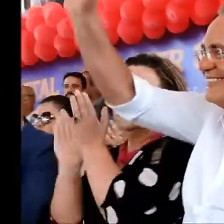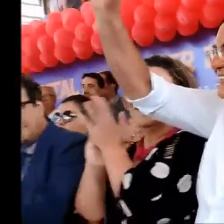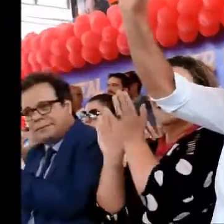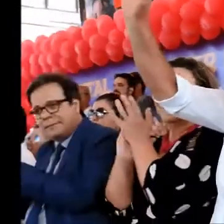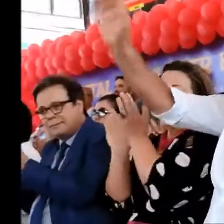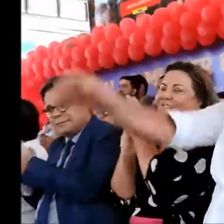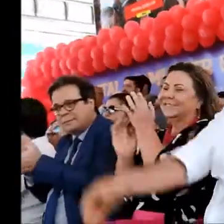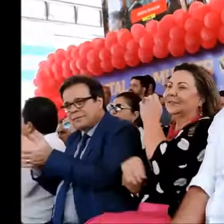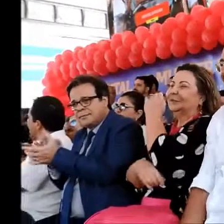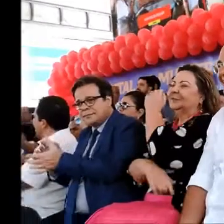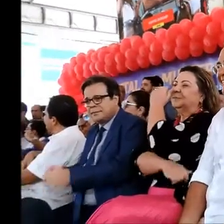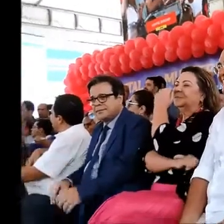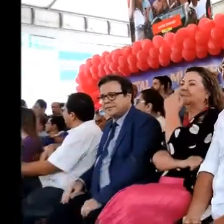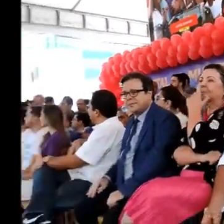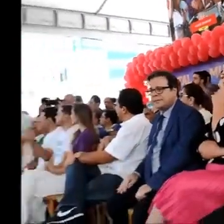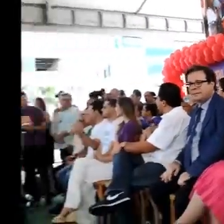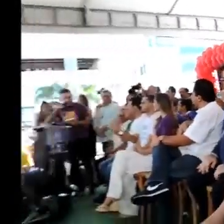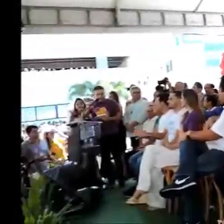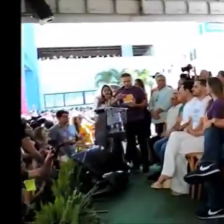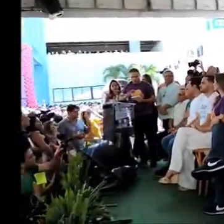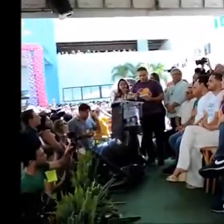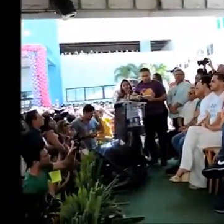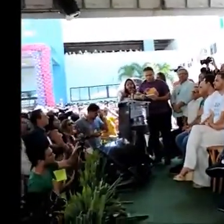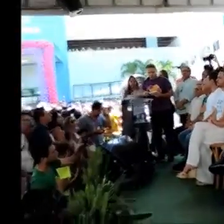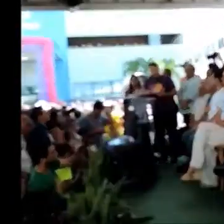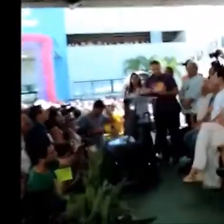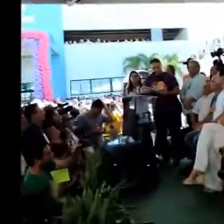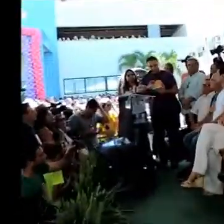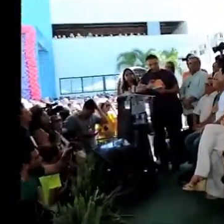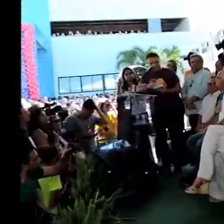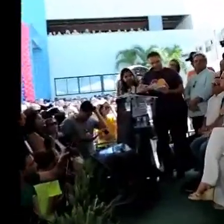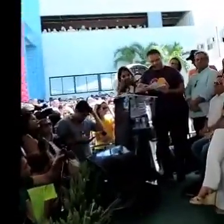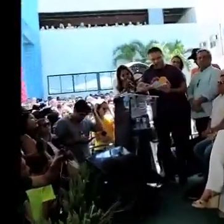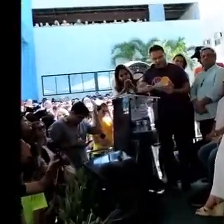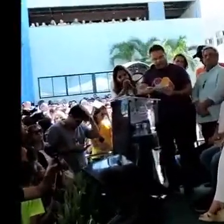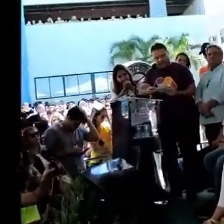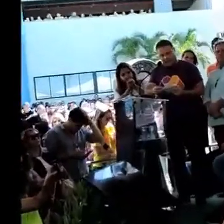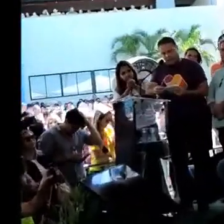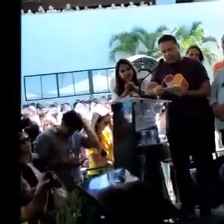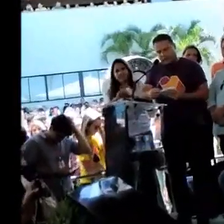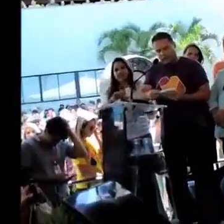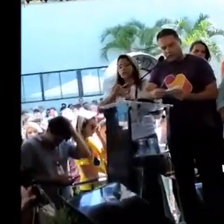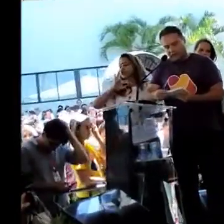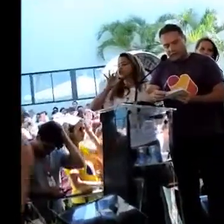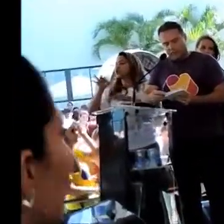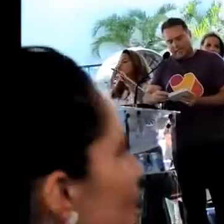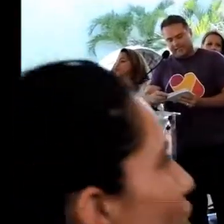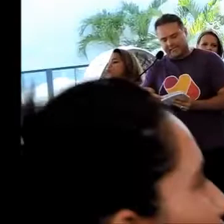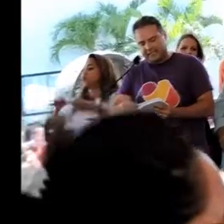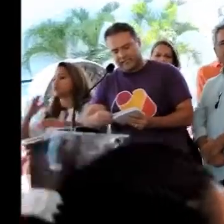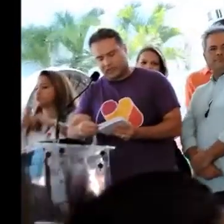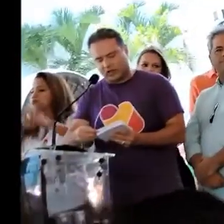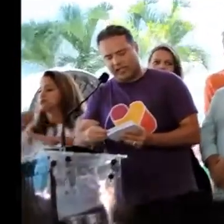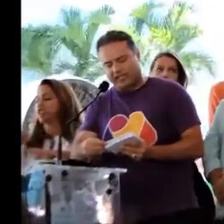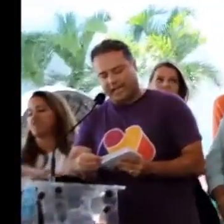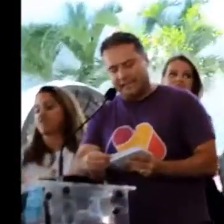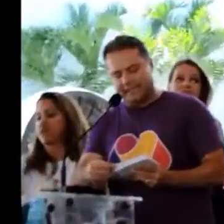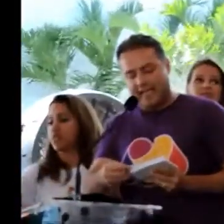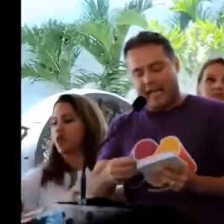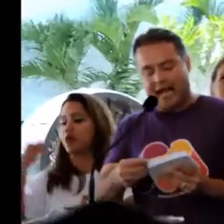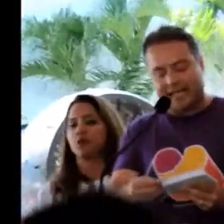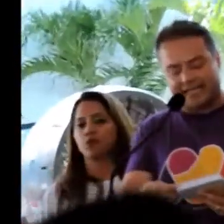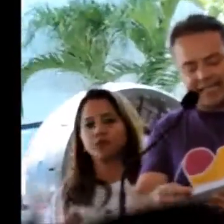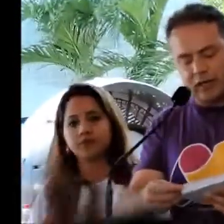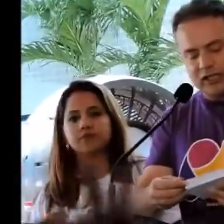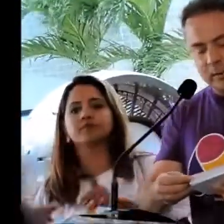quero saudar o doutor André Granja, que é juiz federal e está hoje presente nesta